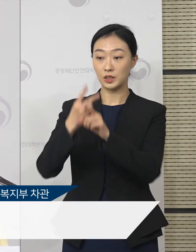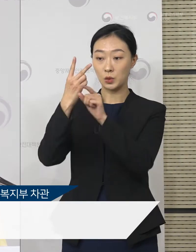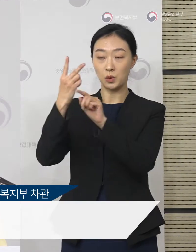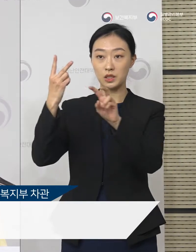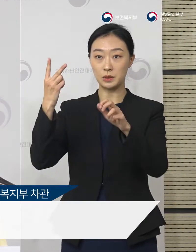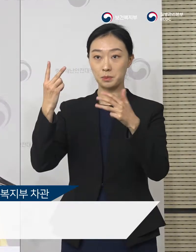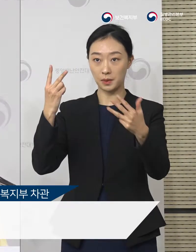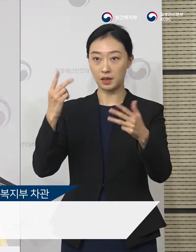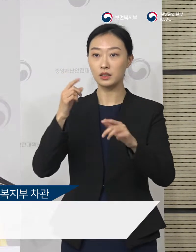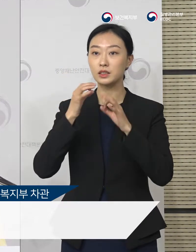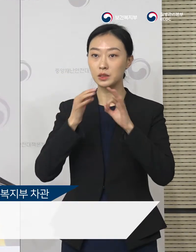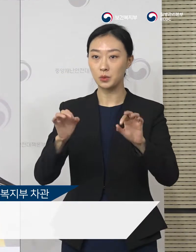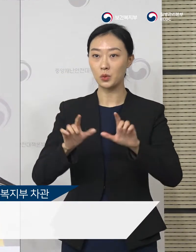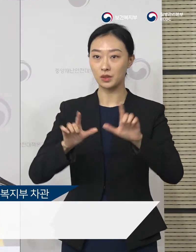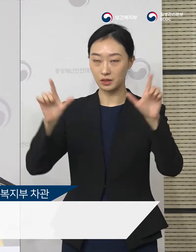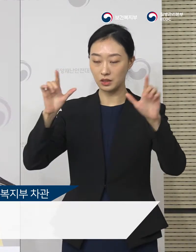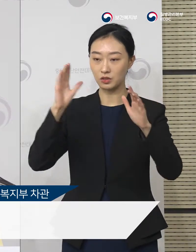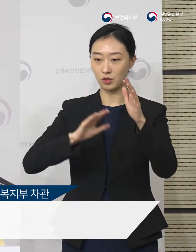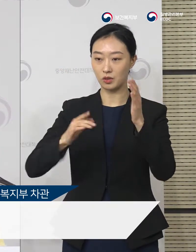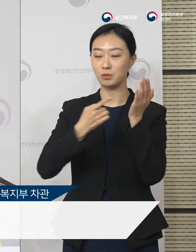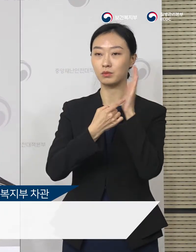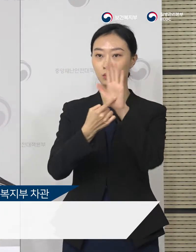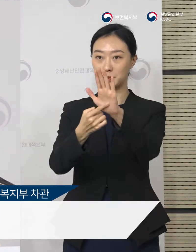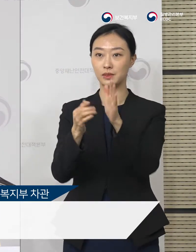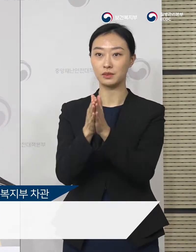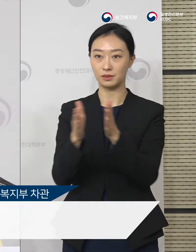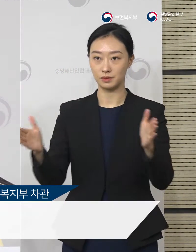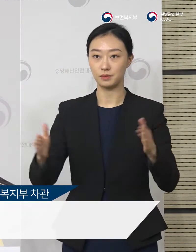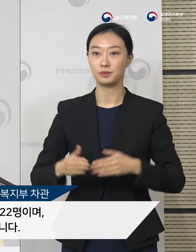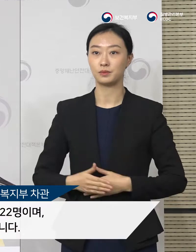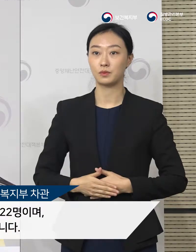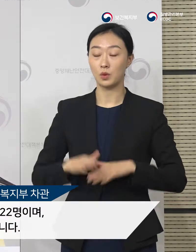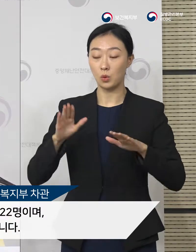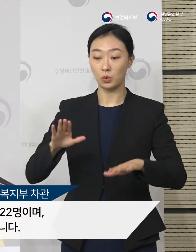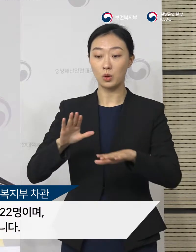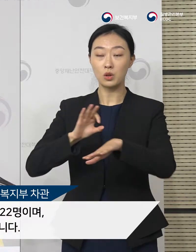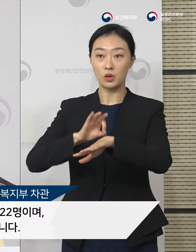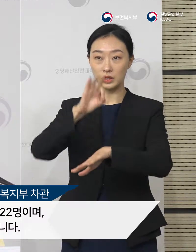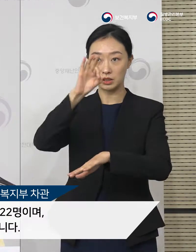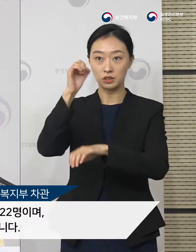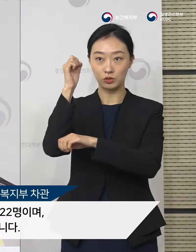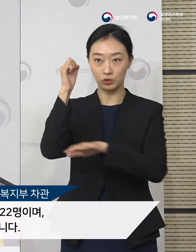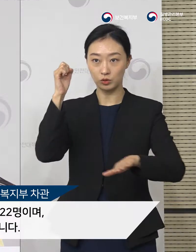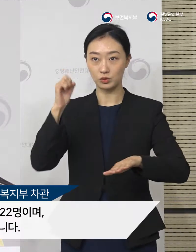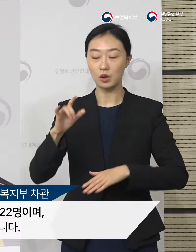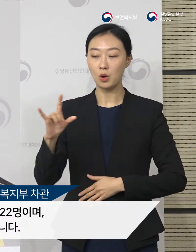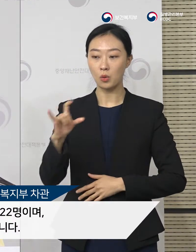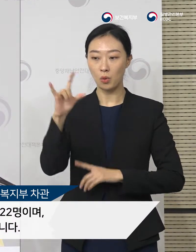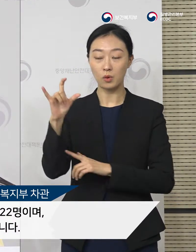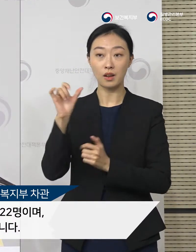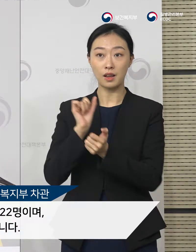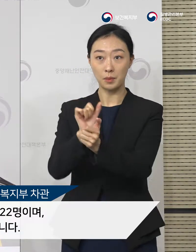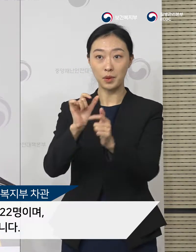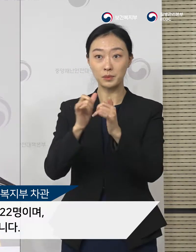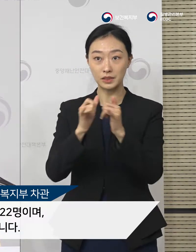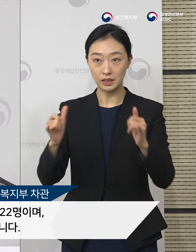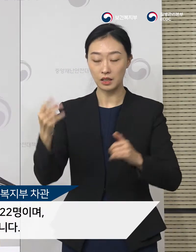2월 28일 금요일 정례 브리핑을 시작하겠습니다. 오늘 오전 10시 기준으로 코로나19